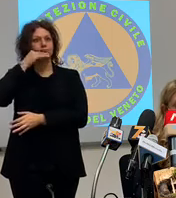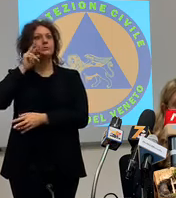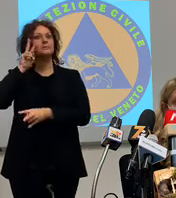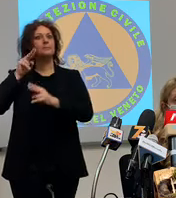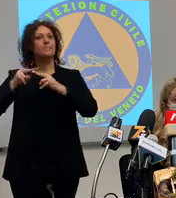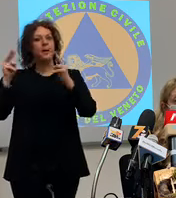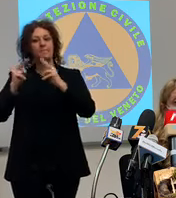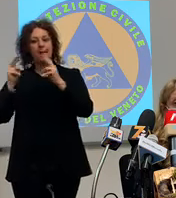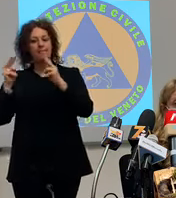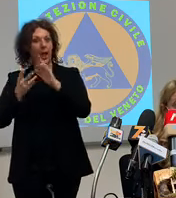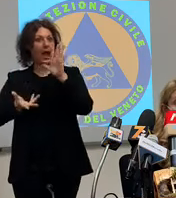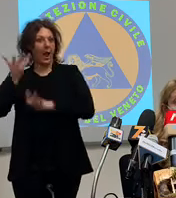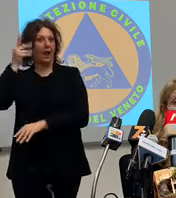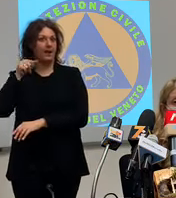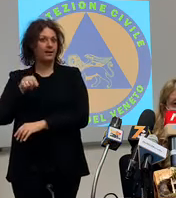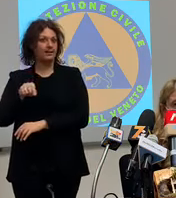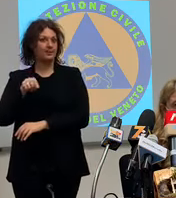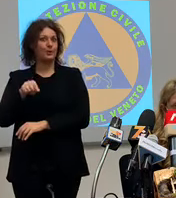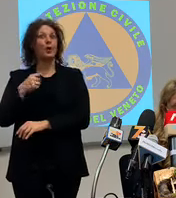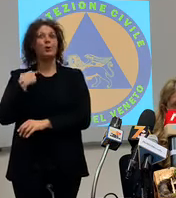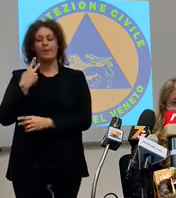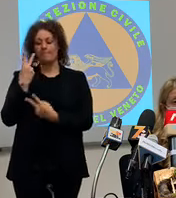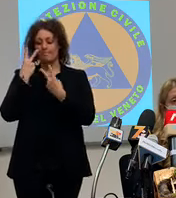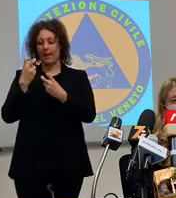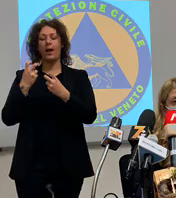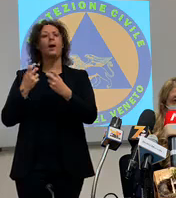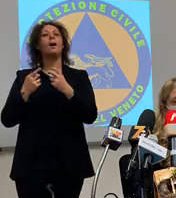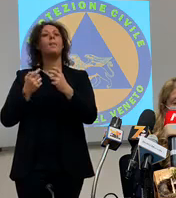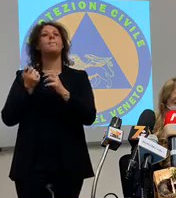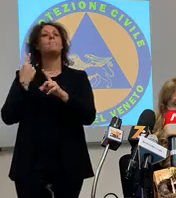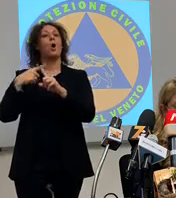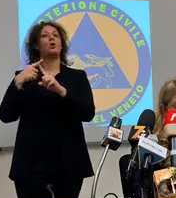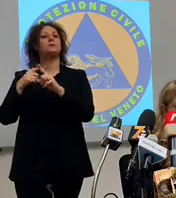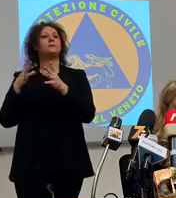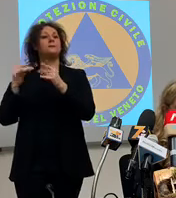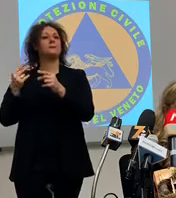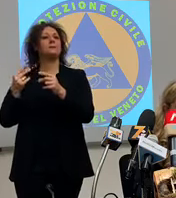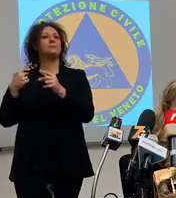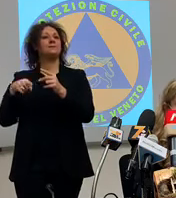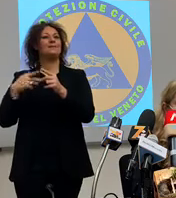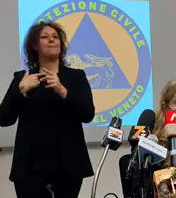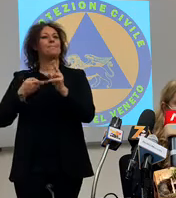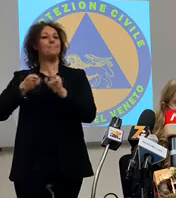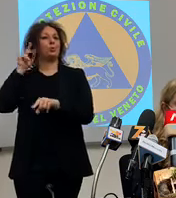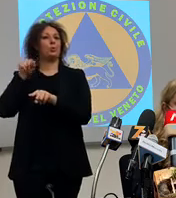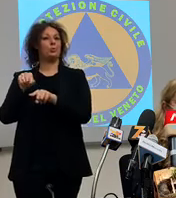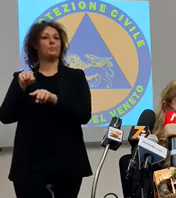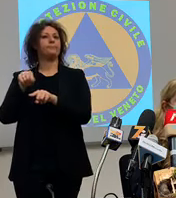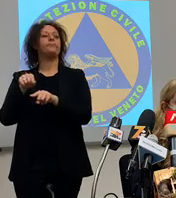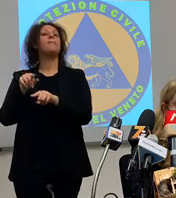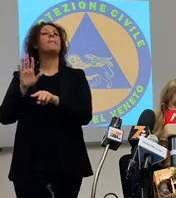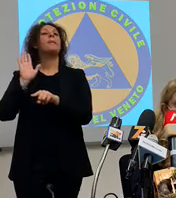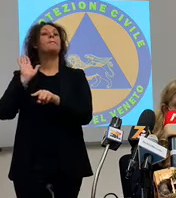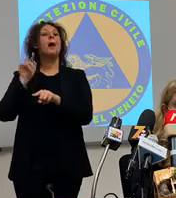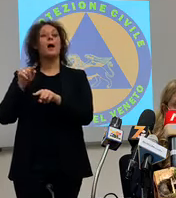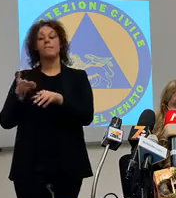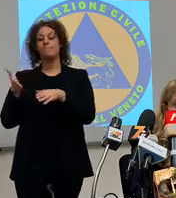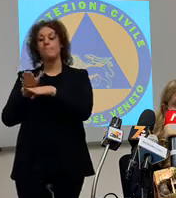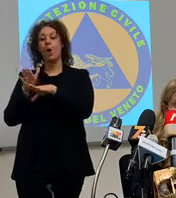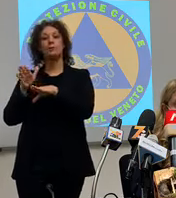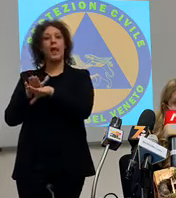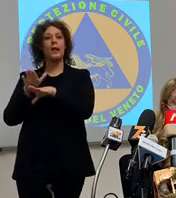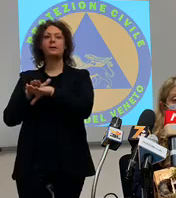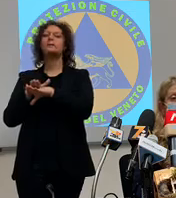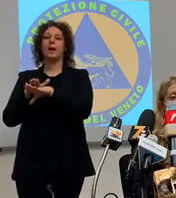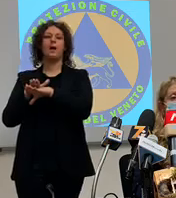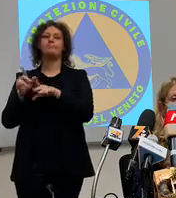riscontrato numericamente molti più positivi la mortalità purtroppo comunque è sovrapponibile a quella che abbiamo riscontrato